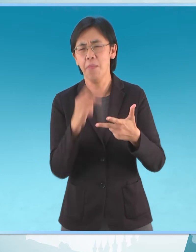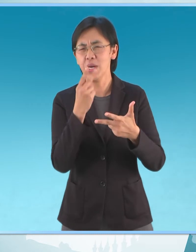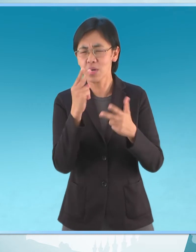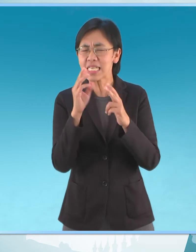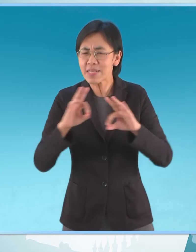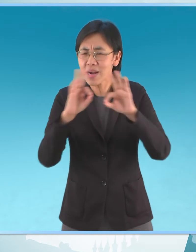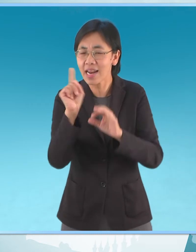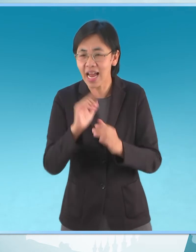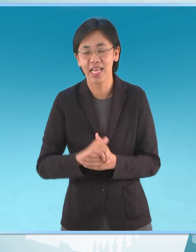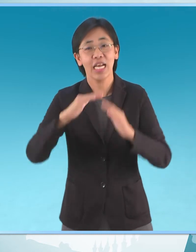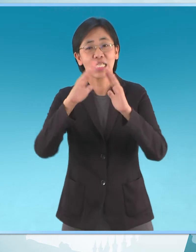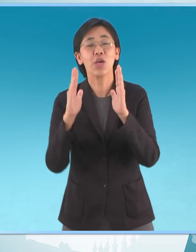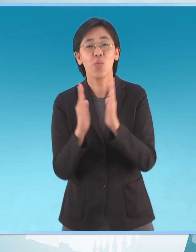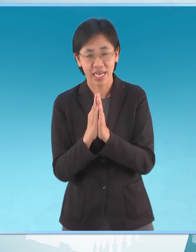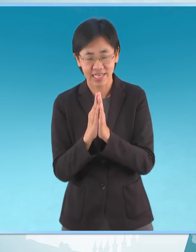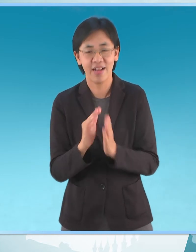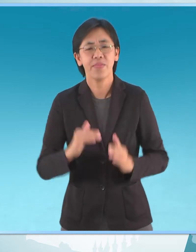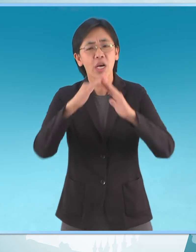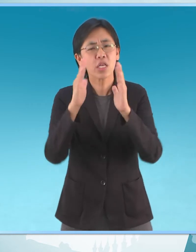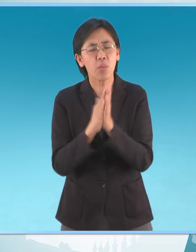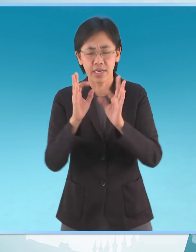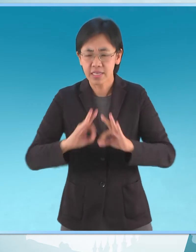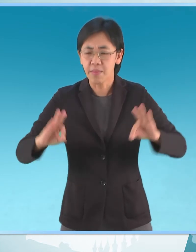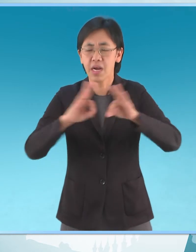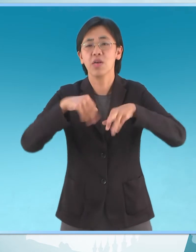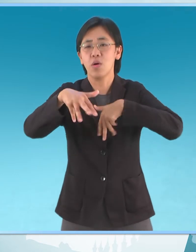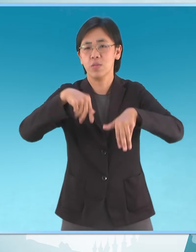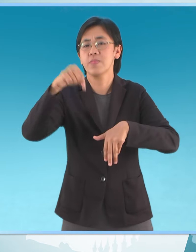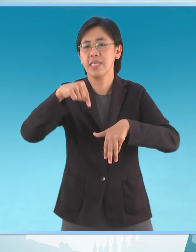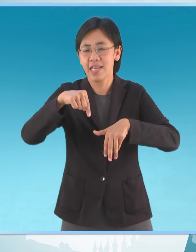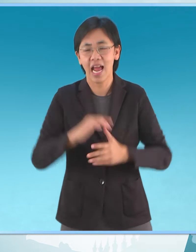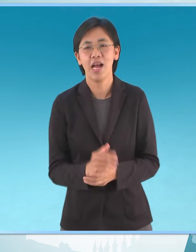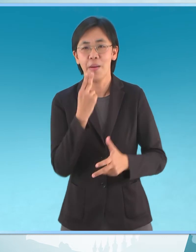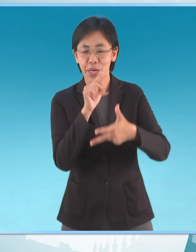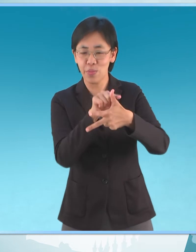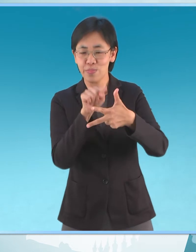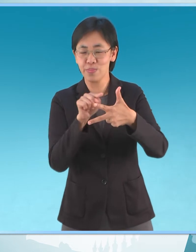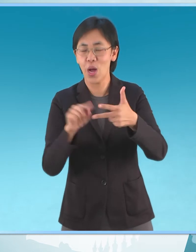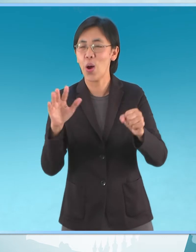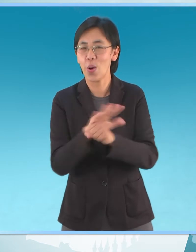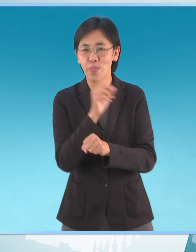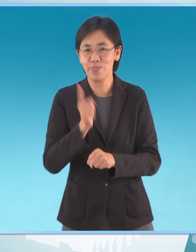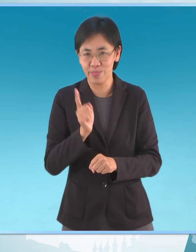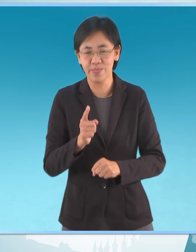ของเราก็คือวัดศรีโคตบูรณ์นะครับซึ่งเป็นวัดสำคัญของเมืองนี้เดี๋ยววันนี้ครบทั้ง3โปรแกรมแน่นอนครับ